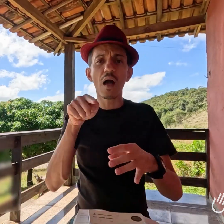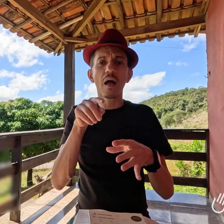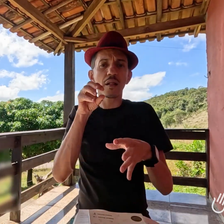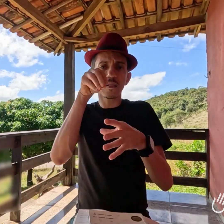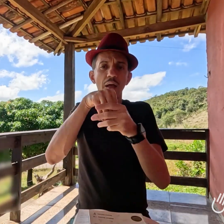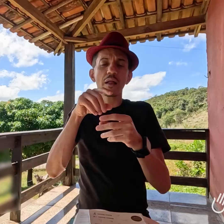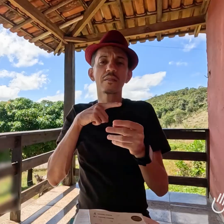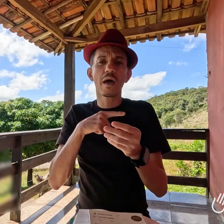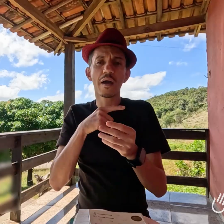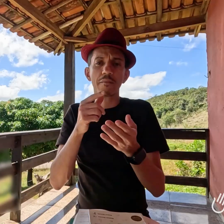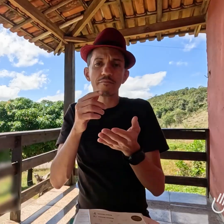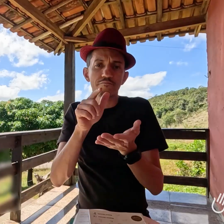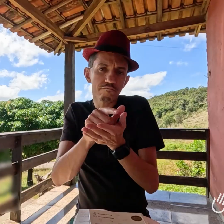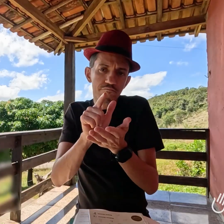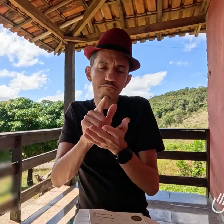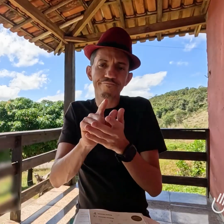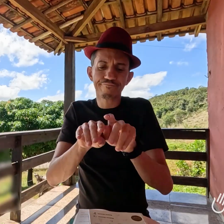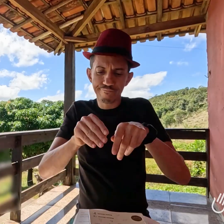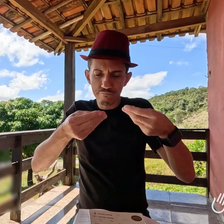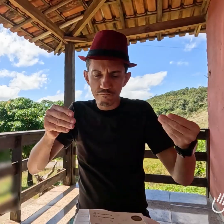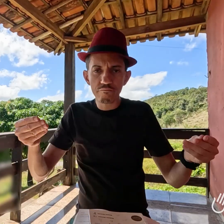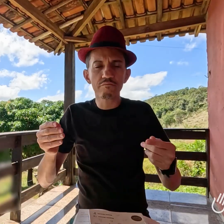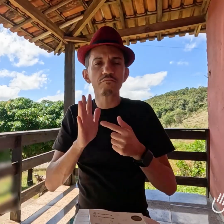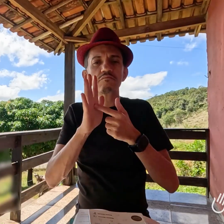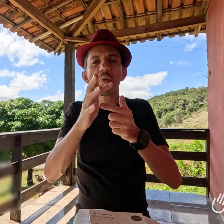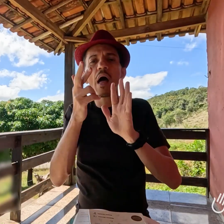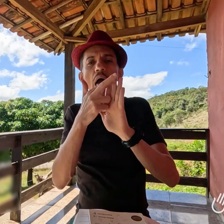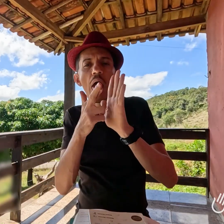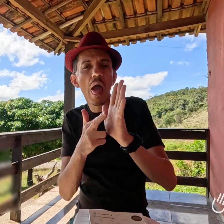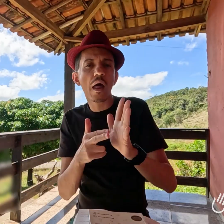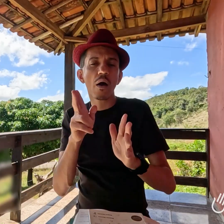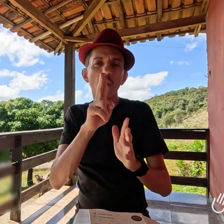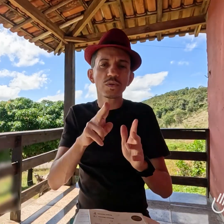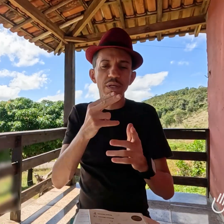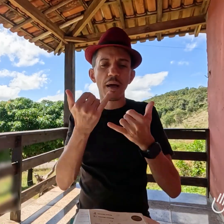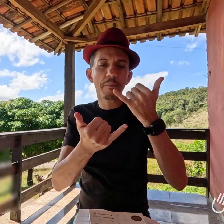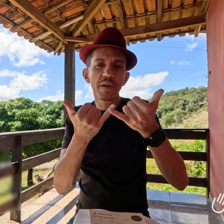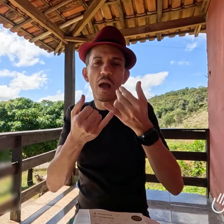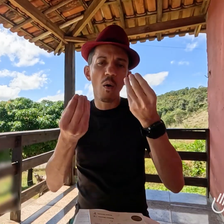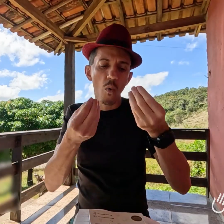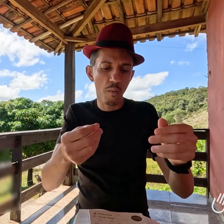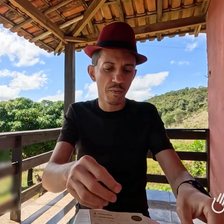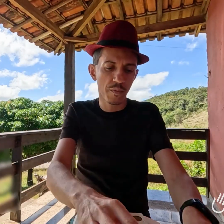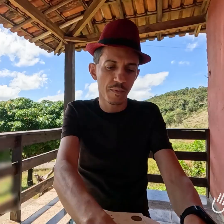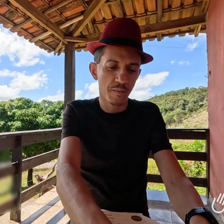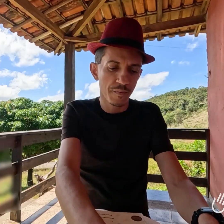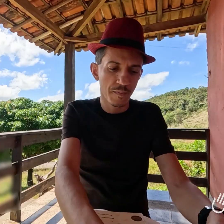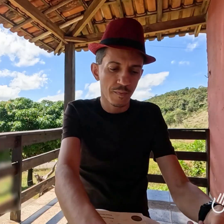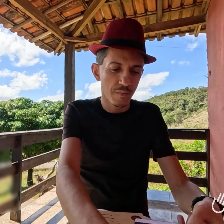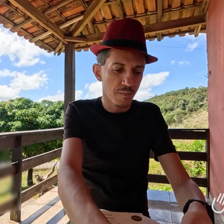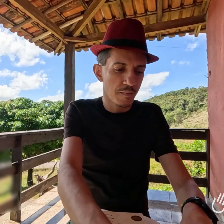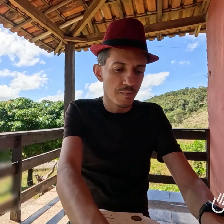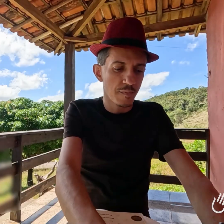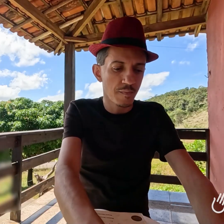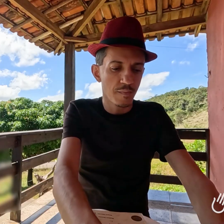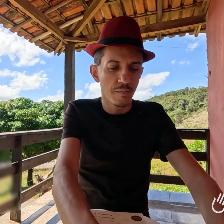Muito bem. Dentro aqui do Libras em Jogo, você tem também um manual de instruções com dicas